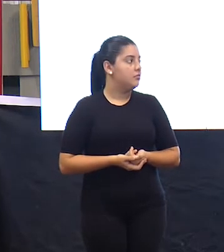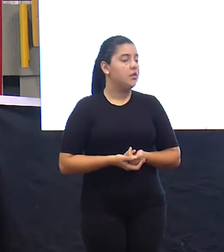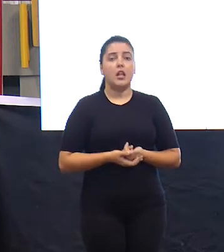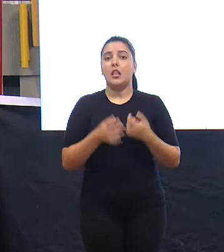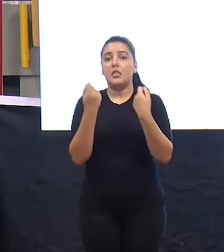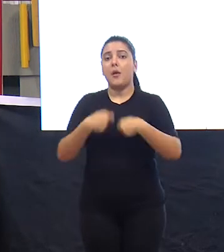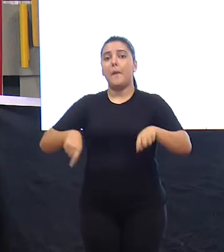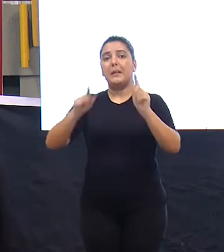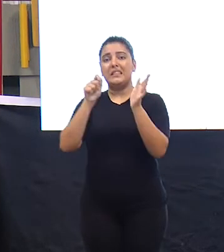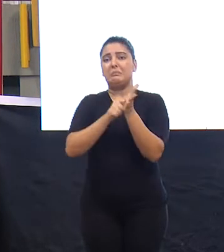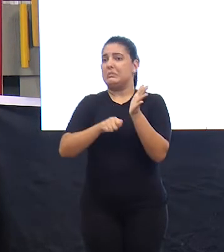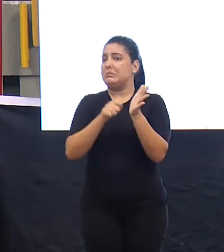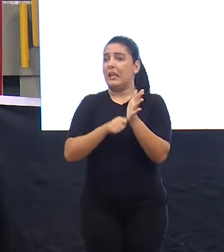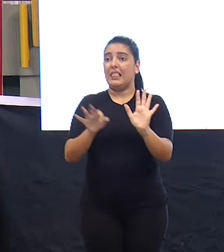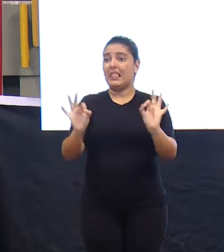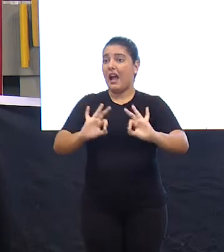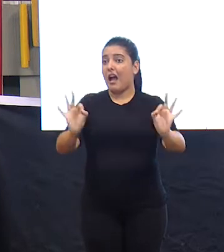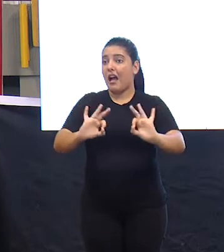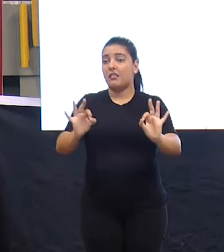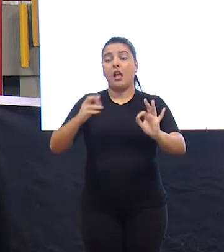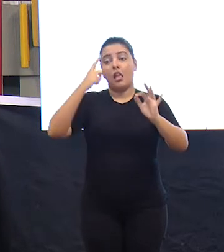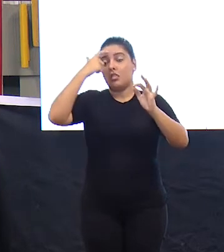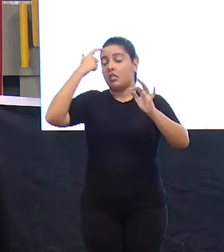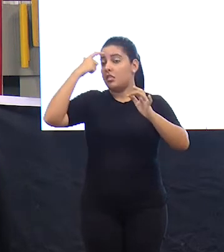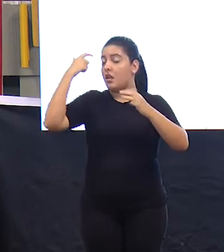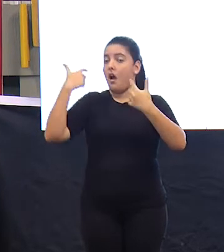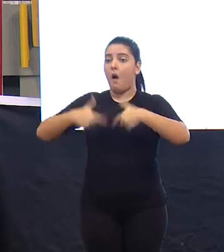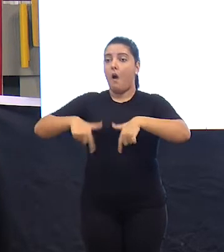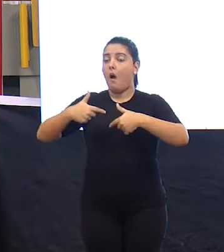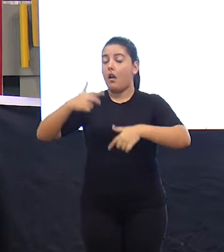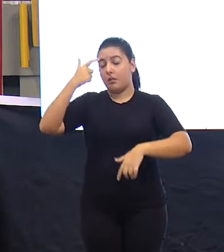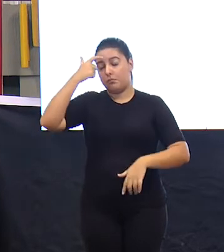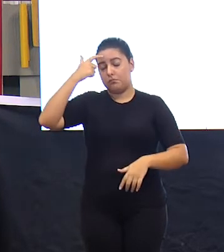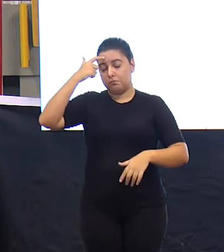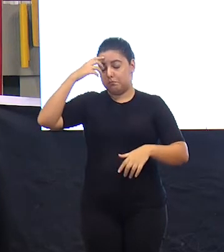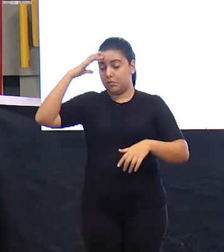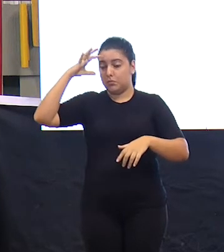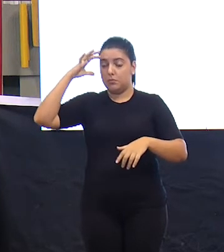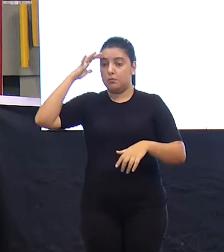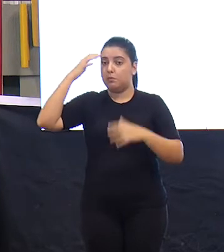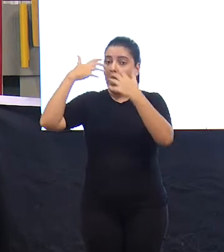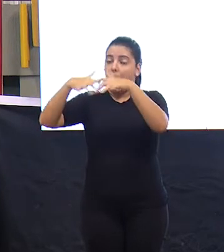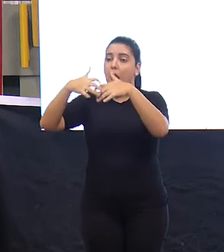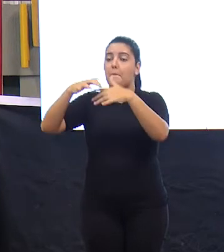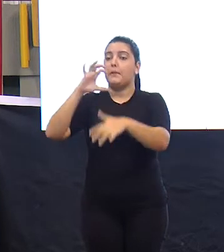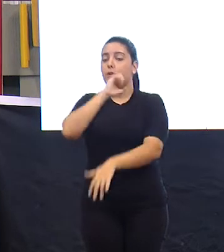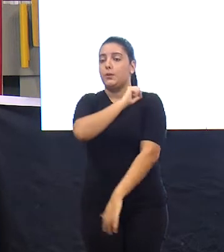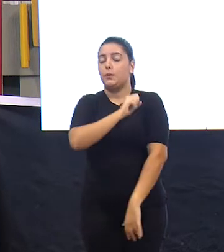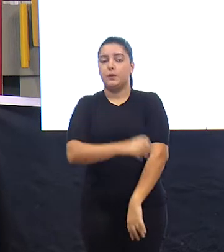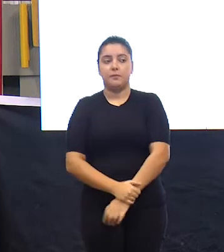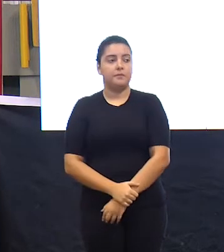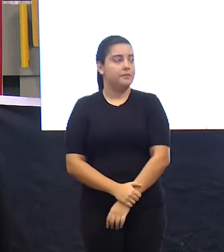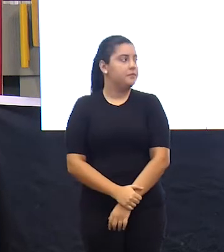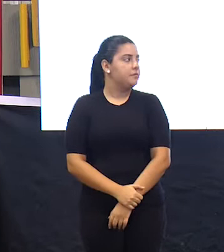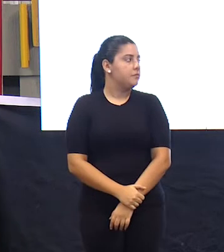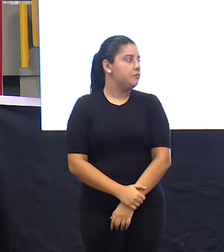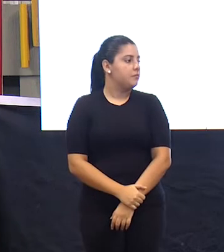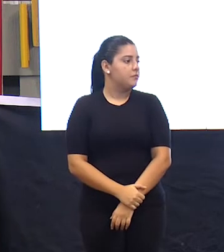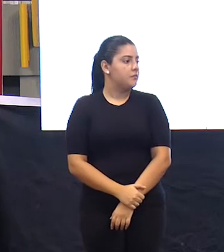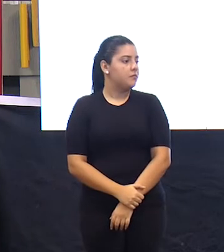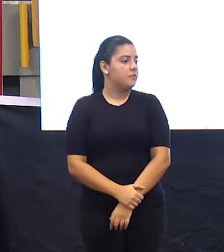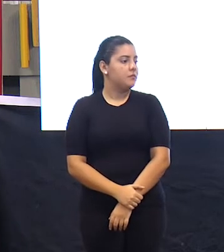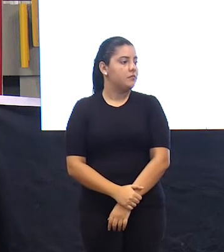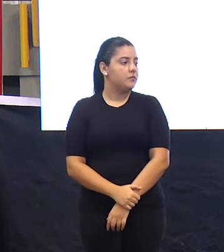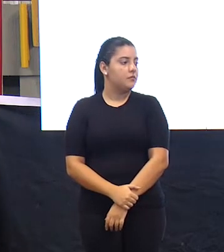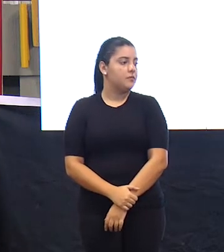nem caneta. É de cabeça. Você pode até fazer de olho fechado, né? O pessoal aqui da primeira fila, ó,